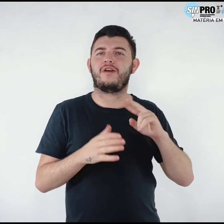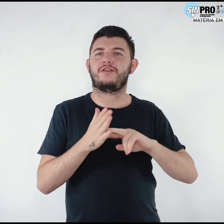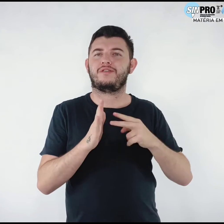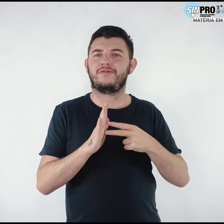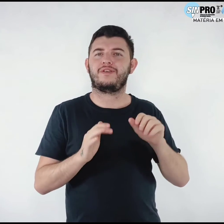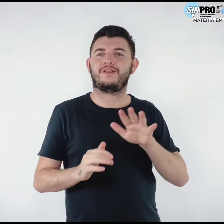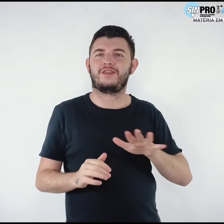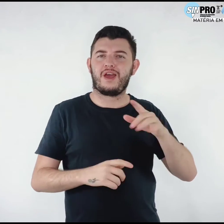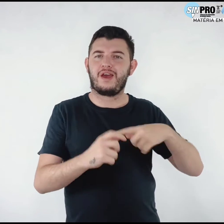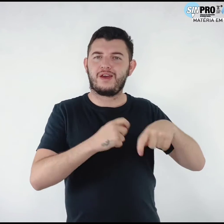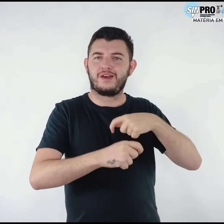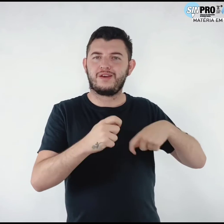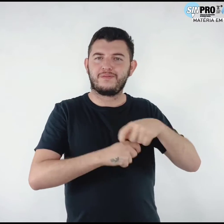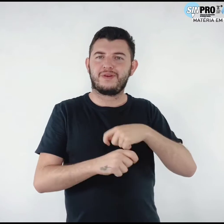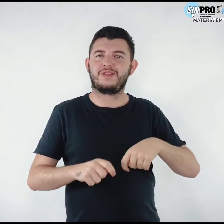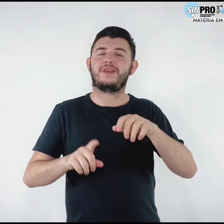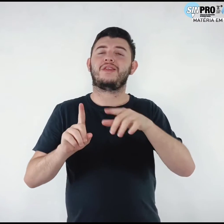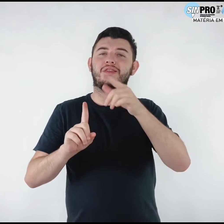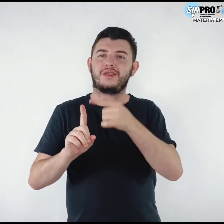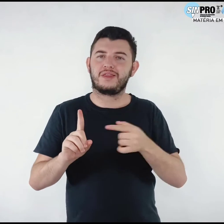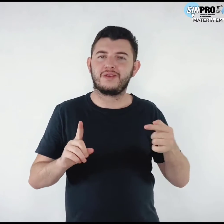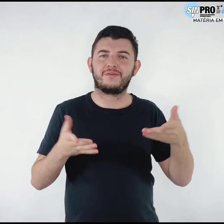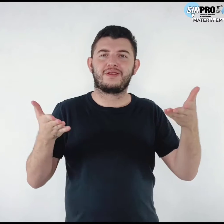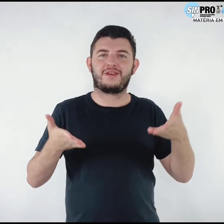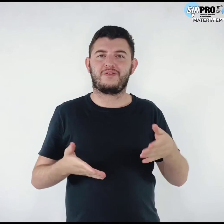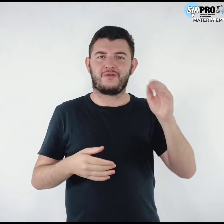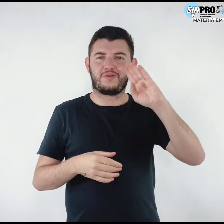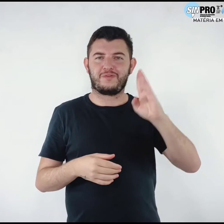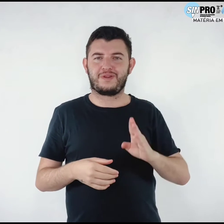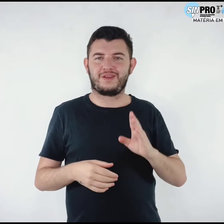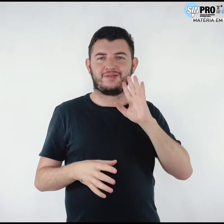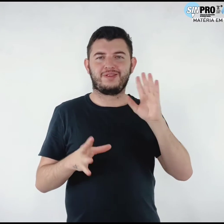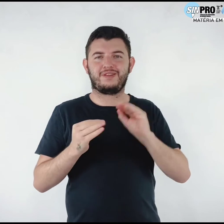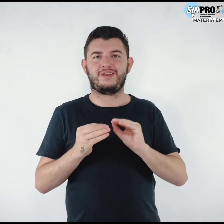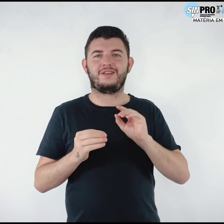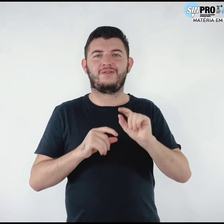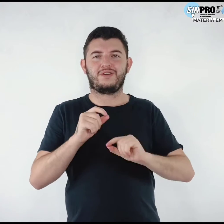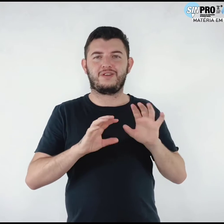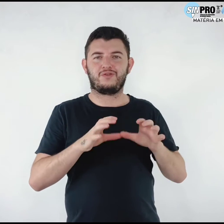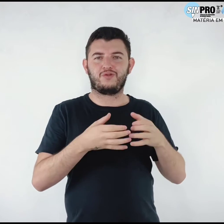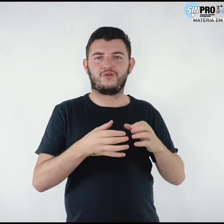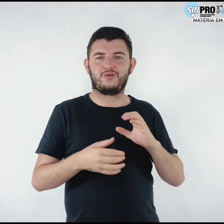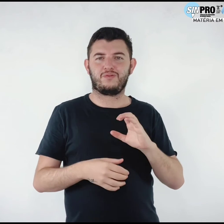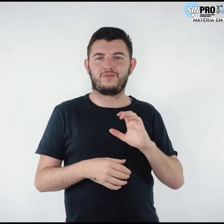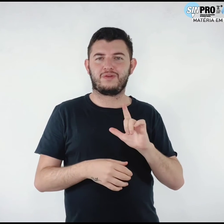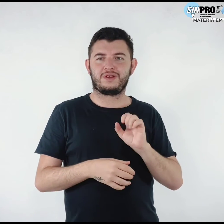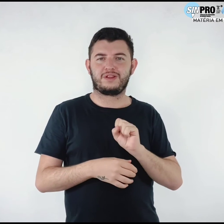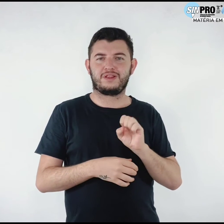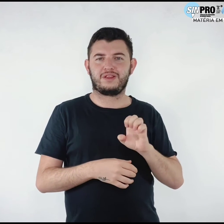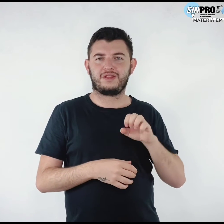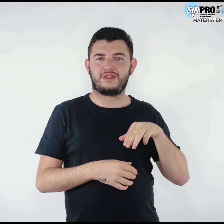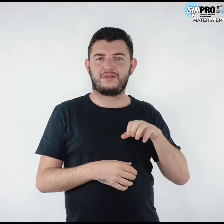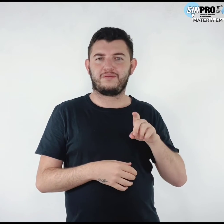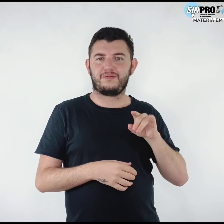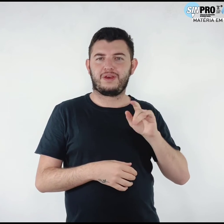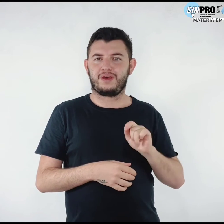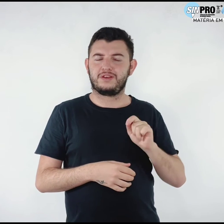descobriu que esse preço já está sendo cobrado da classe média. O último levantamento